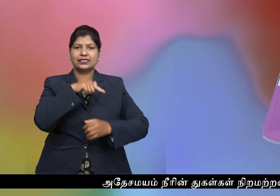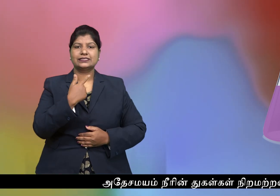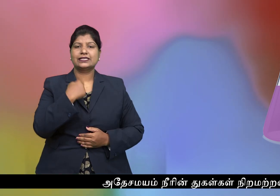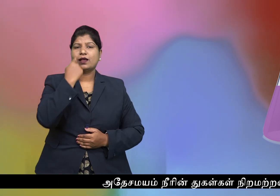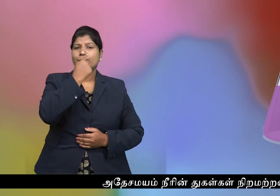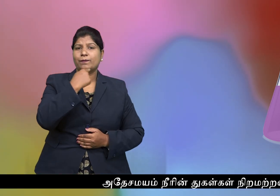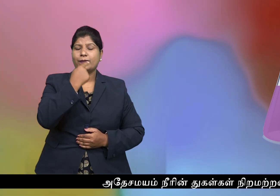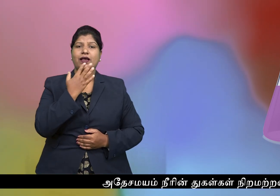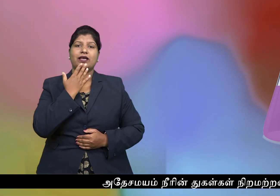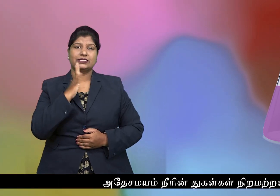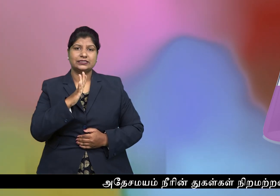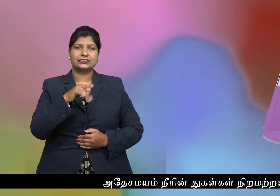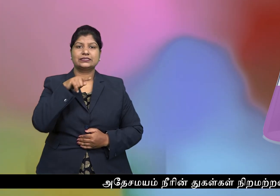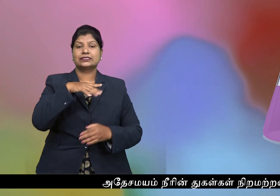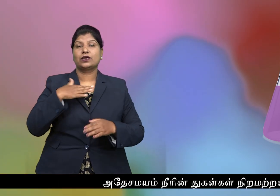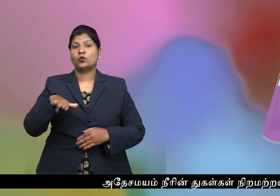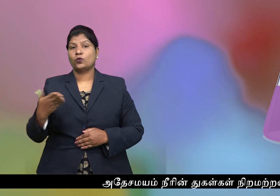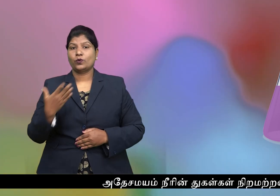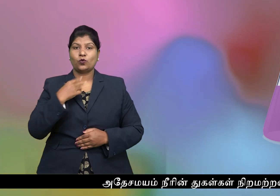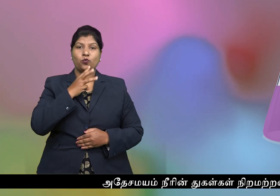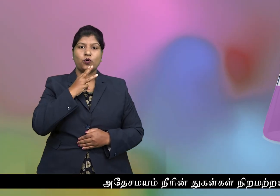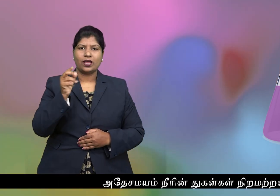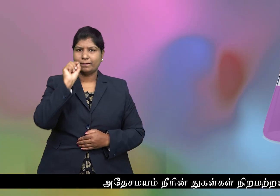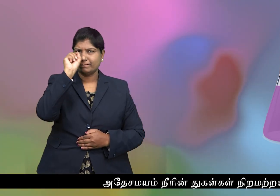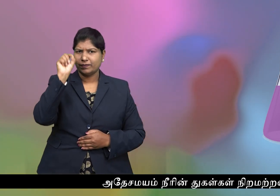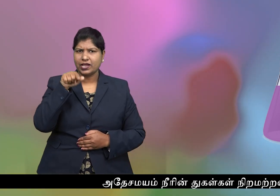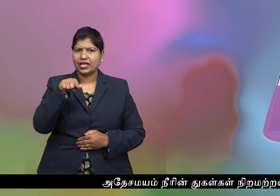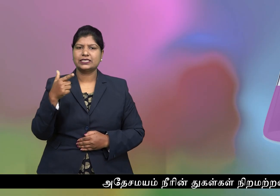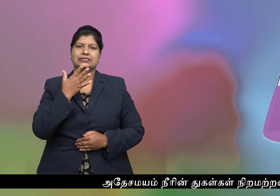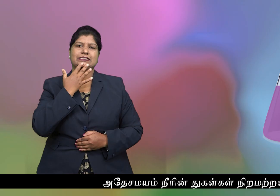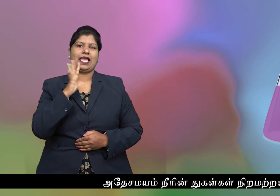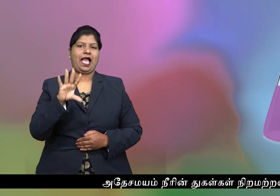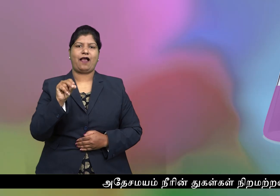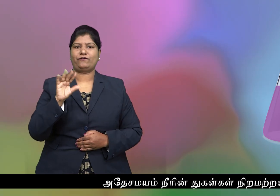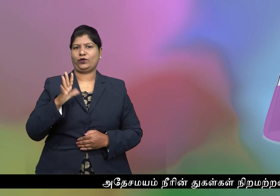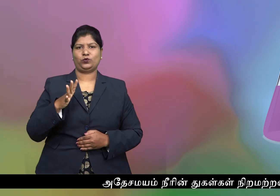அதே சமயம் நீரின் துகள்கள் நிறமற்றவை.